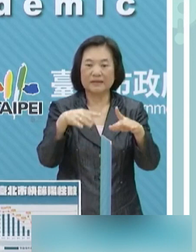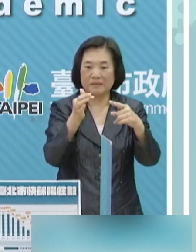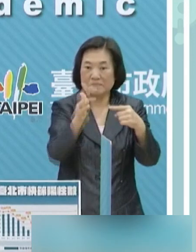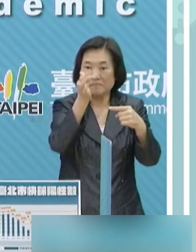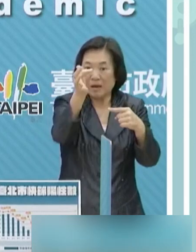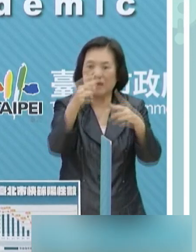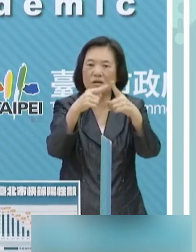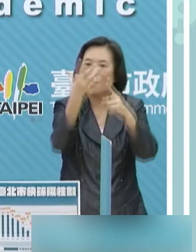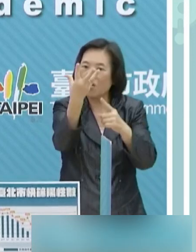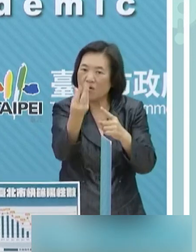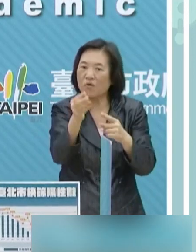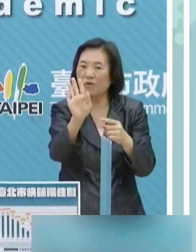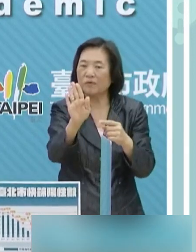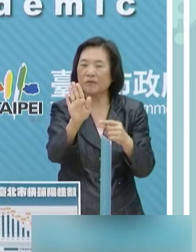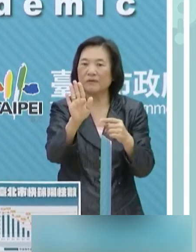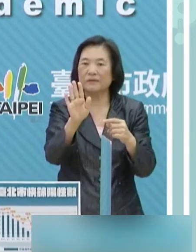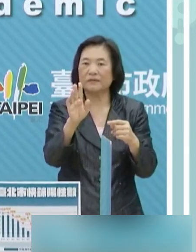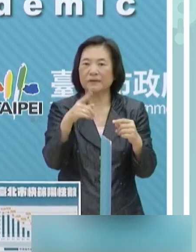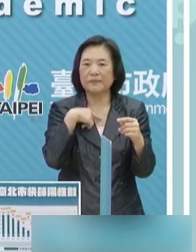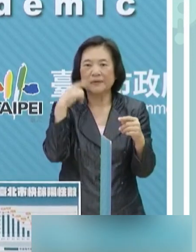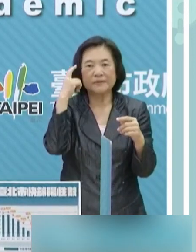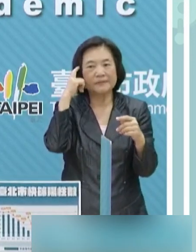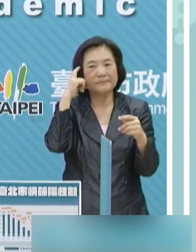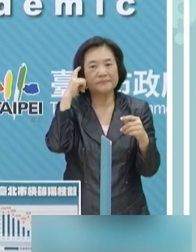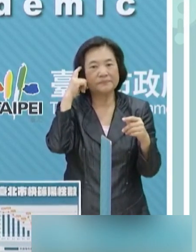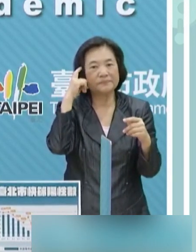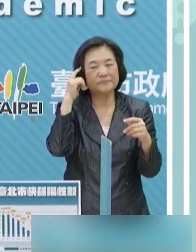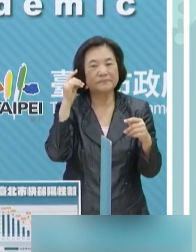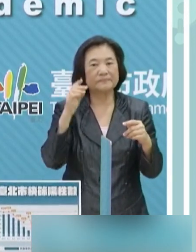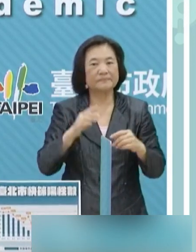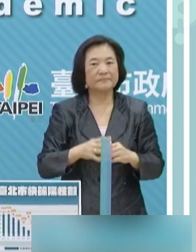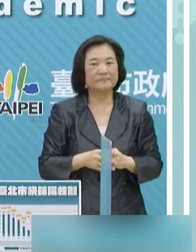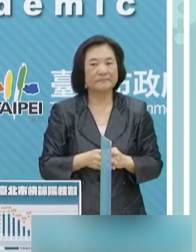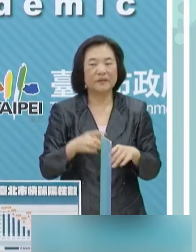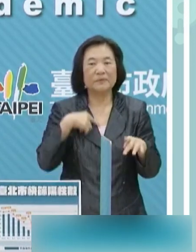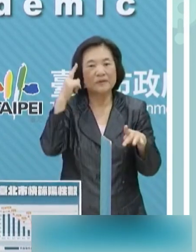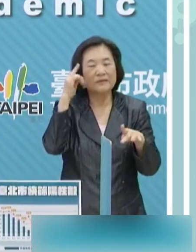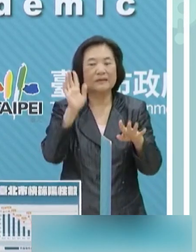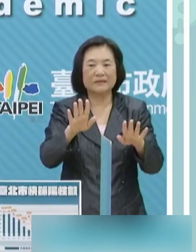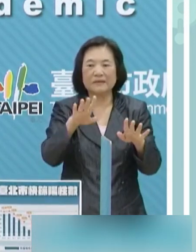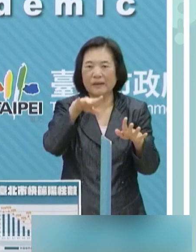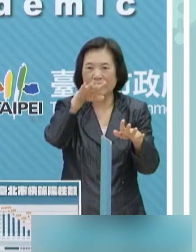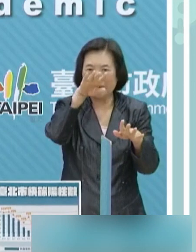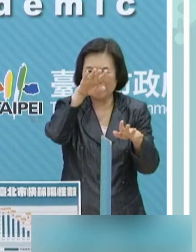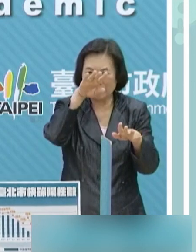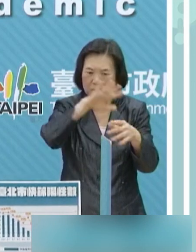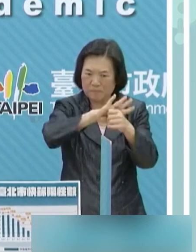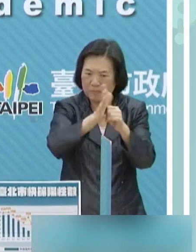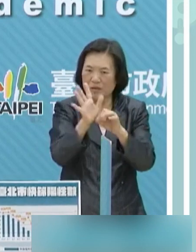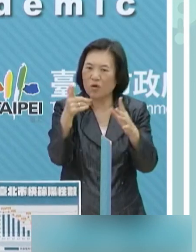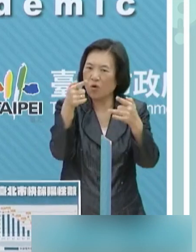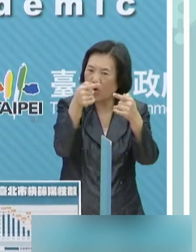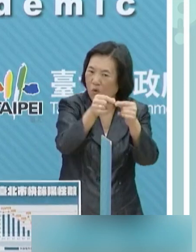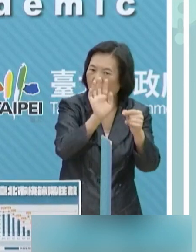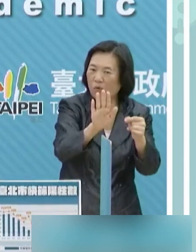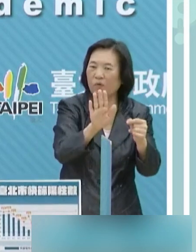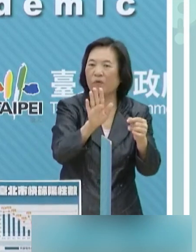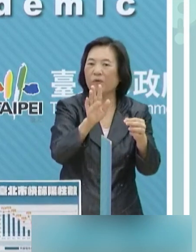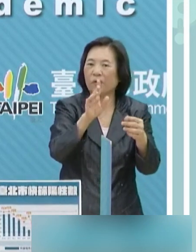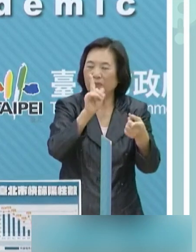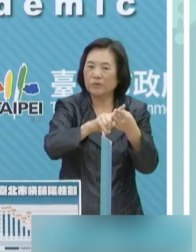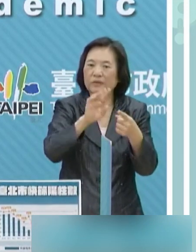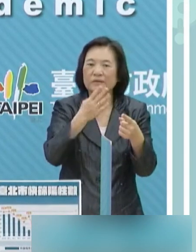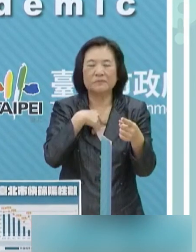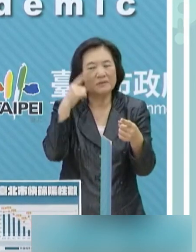们那个筛检人数你知道，但像到昨天就降到1000亿了，哦，那在还没放假的时候有1000。我最